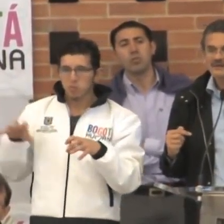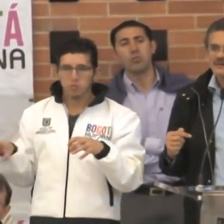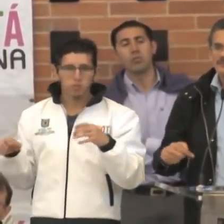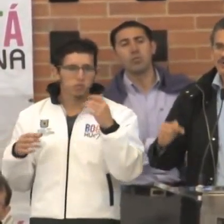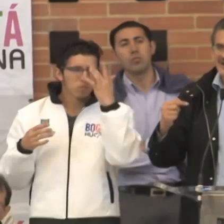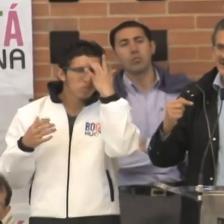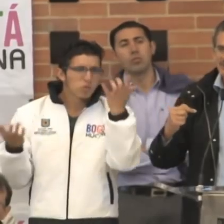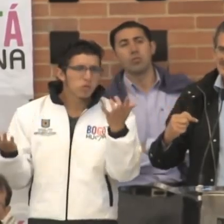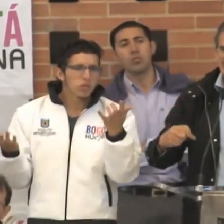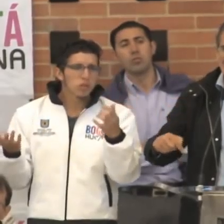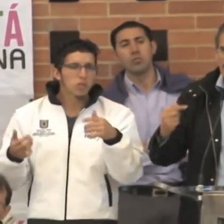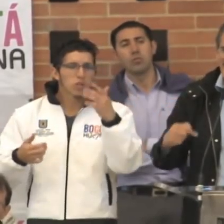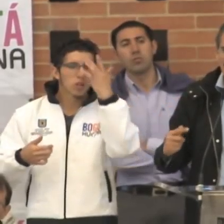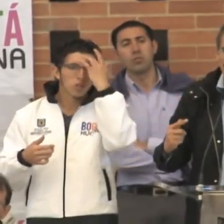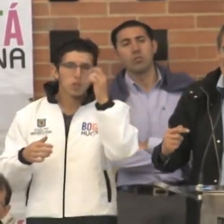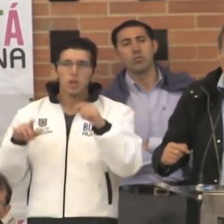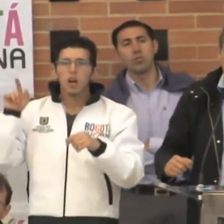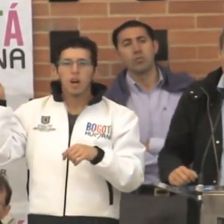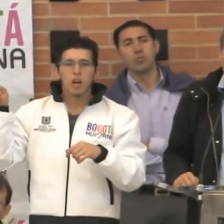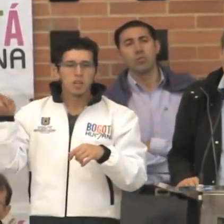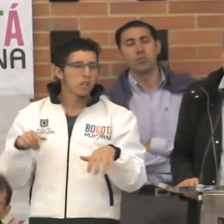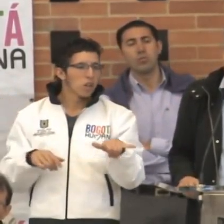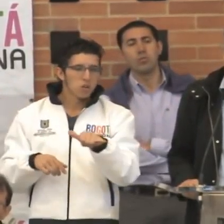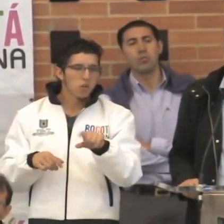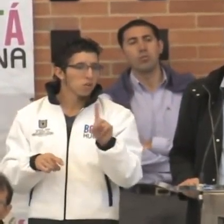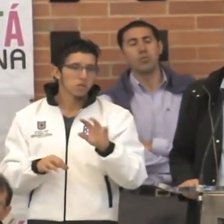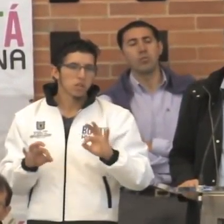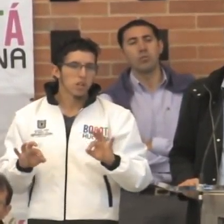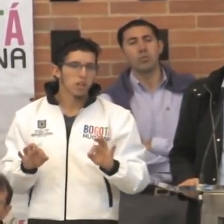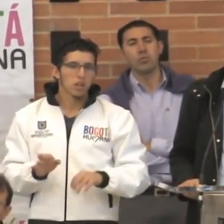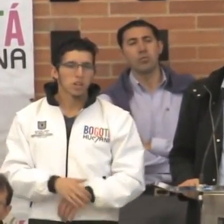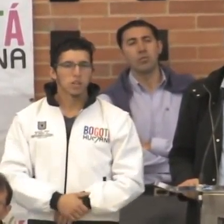¿Por qué? Porque allí hay una situación mayor de desigualdad.